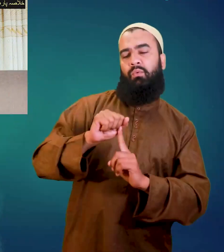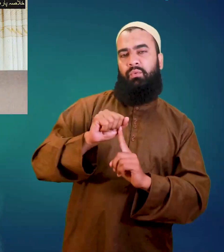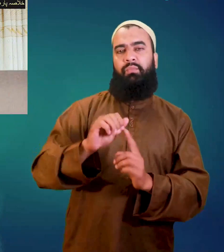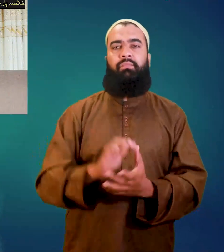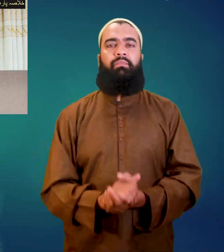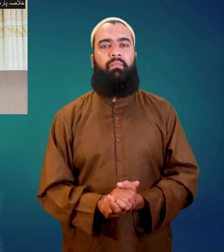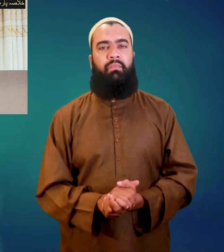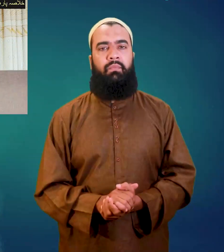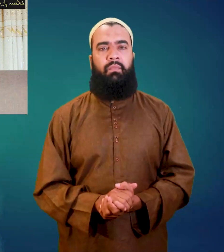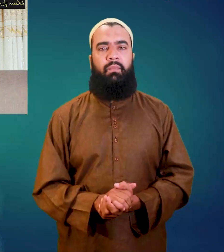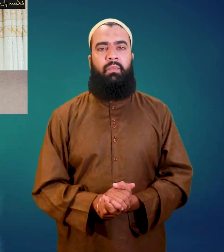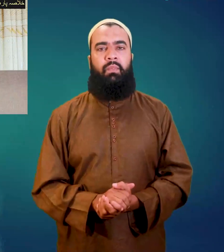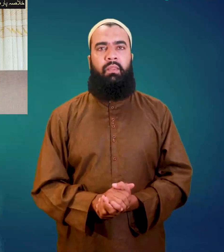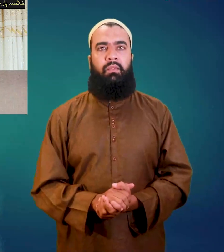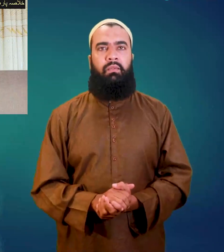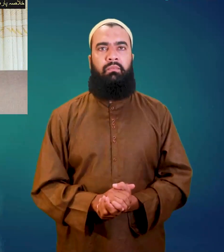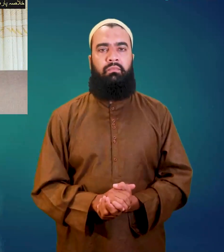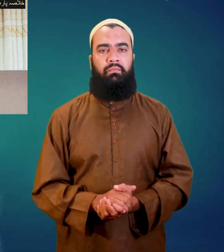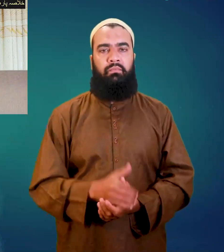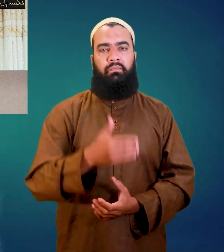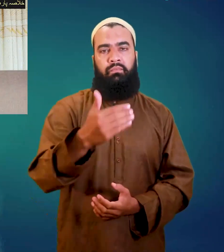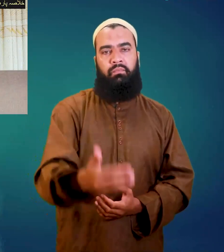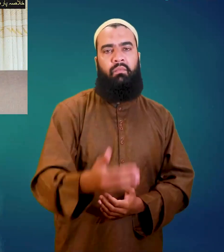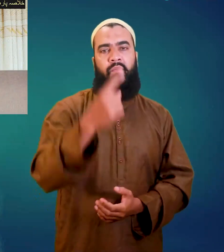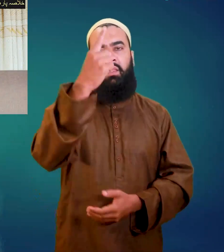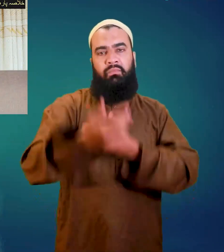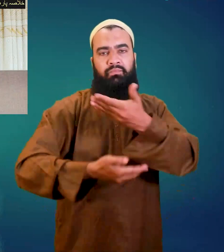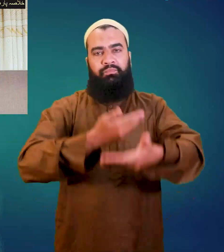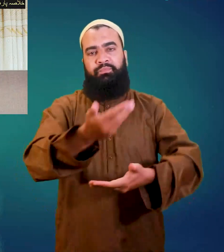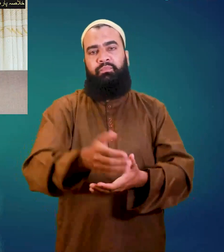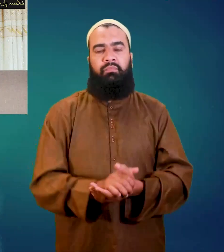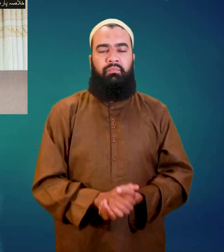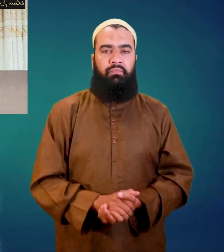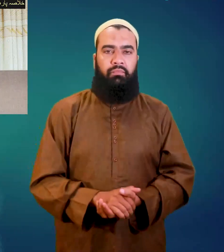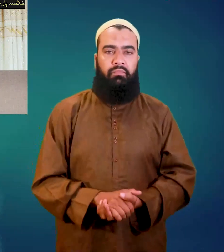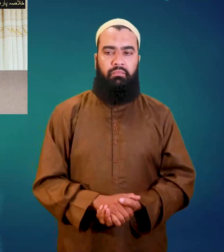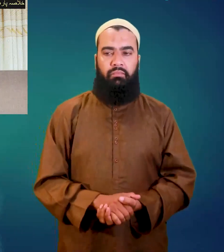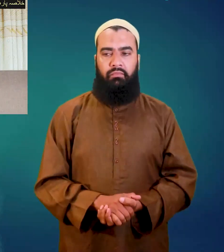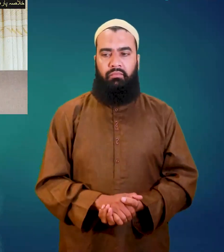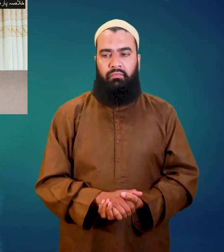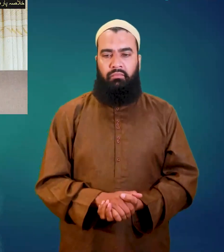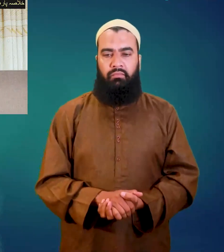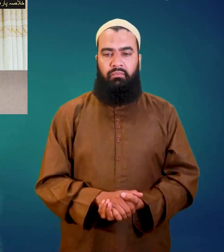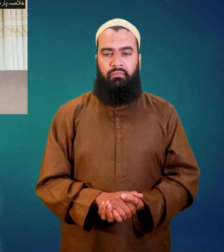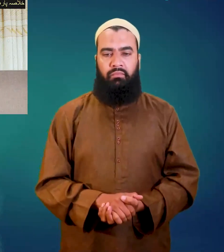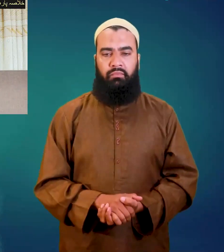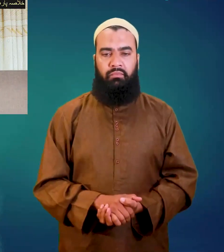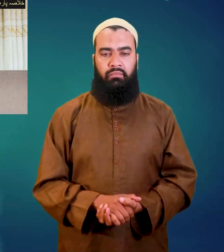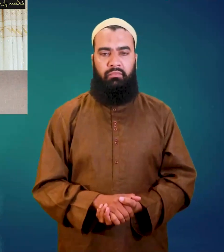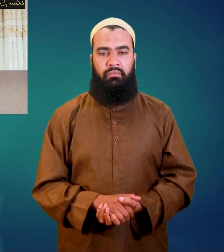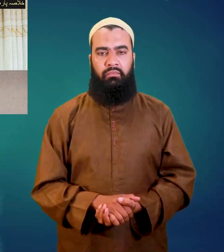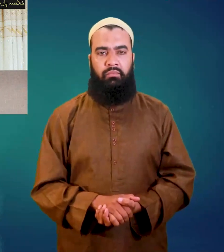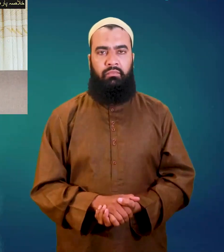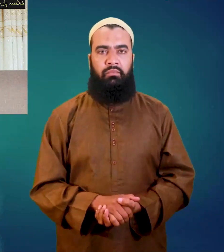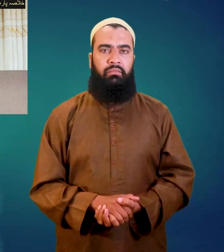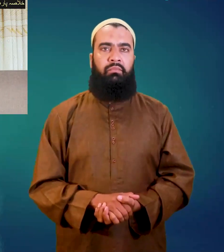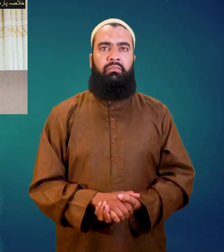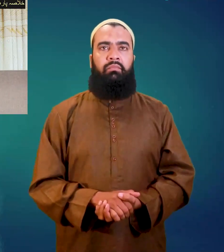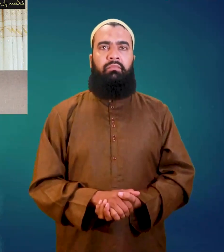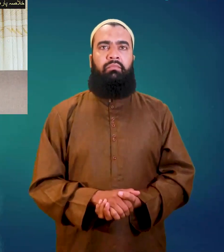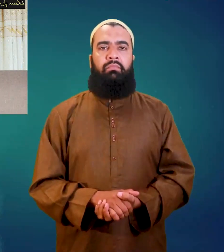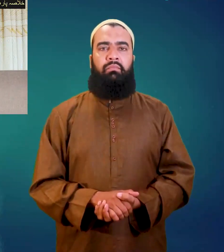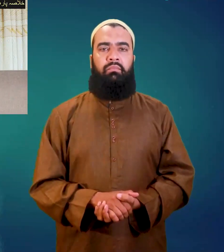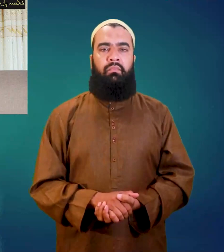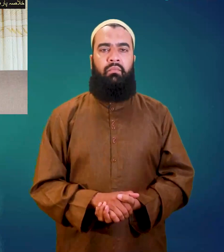آیت نمبر 30، قُل لِّلْمُؤْمِنِينَ يَغُضُّوا مِنْ أَبْصَارِهِمْ، آپ صلی اللہ علیہ وسلم فرمایا گیا کہ مومنین سے